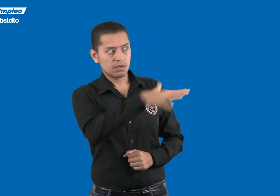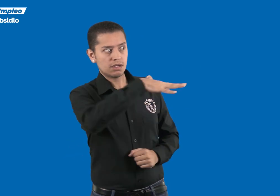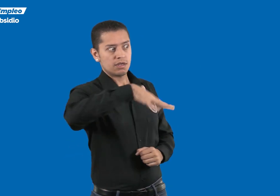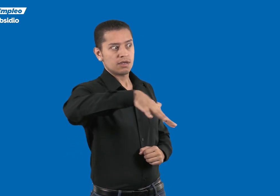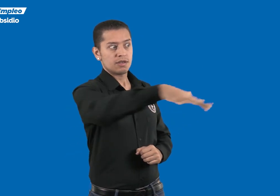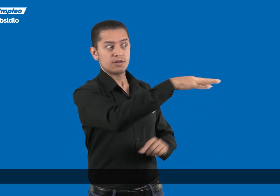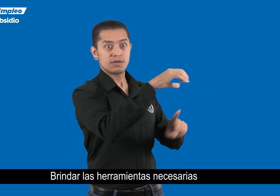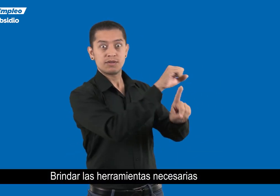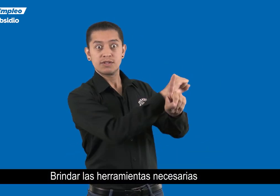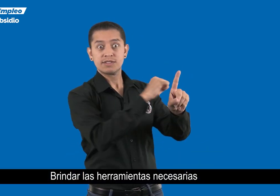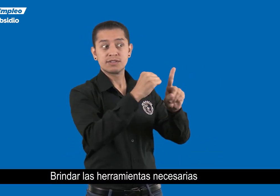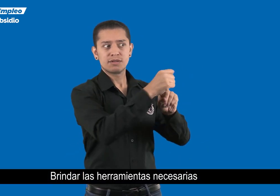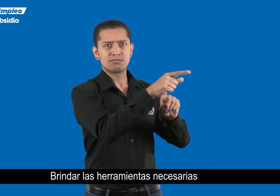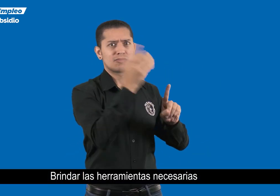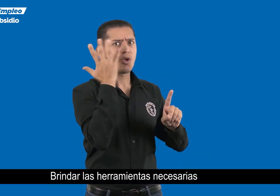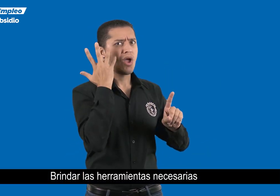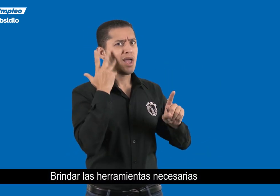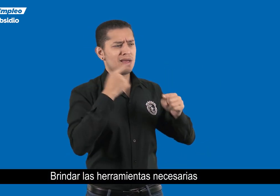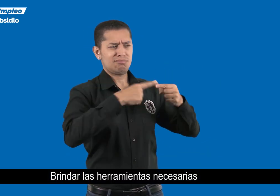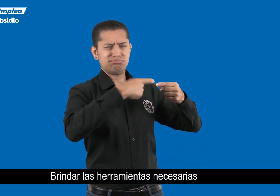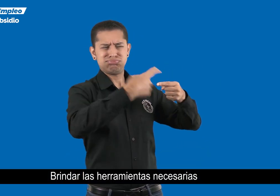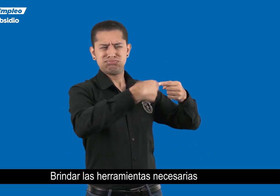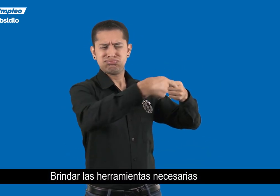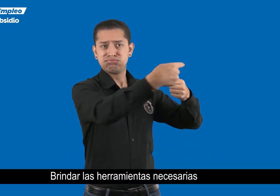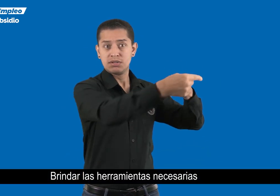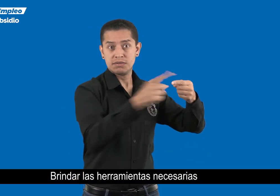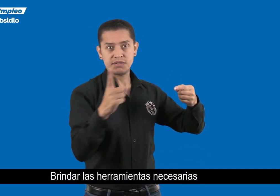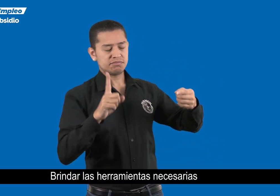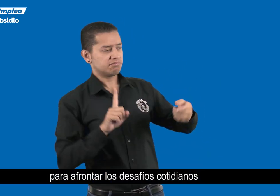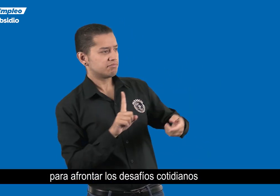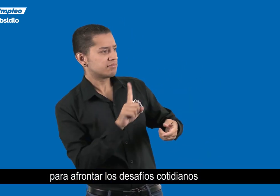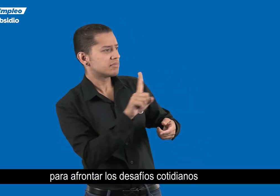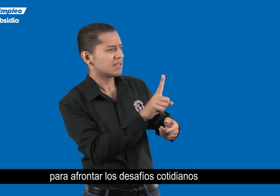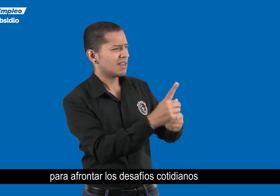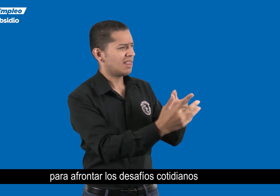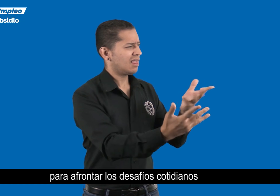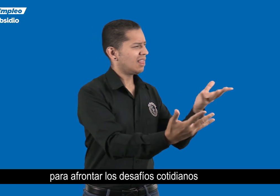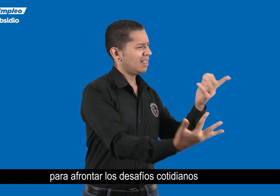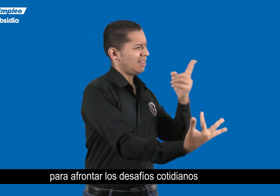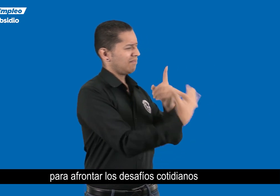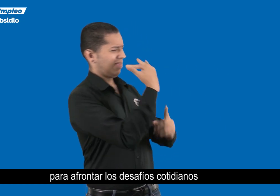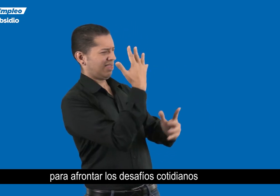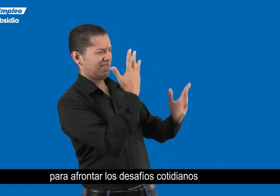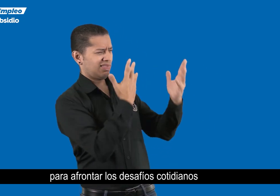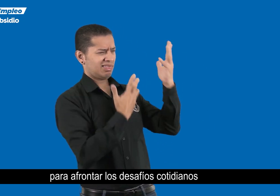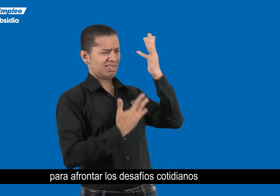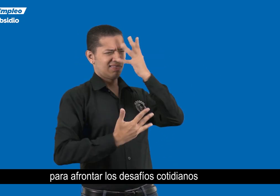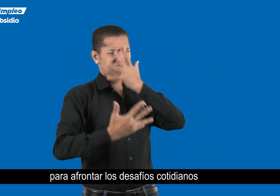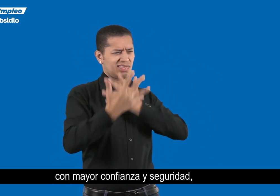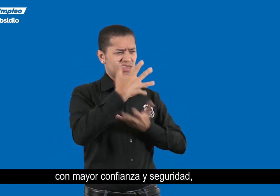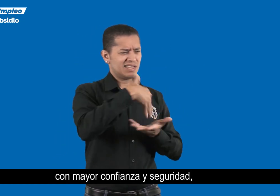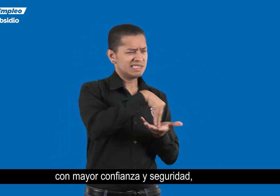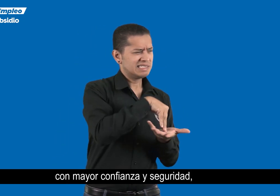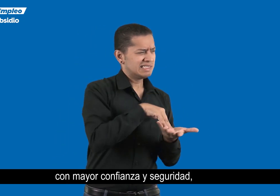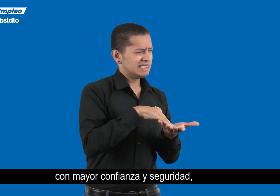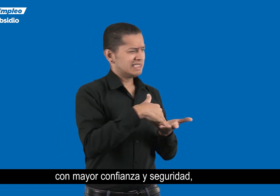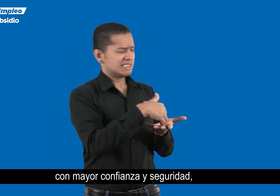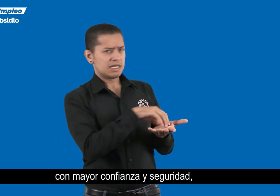Brindar las herramientas necesarias para afrontar los desafíos cotidianos con mayor confianza